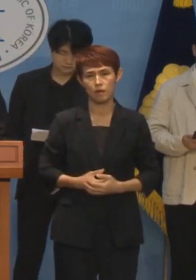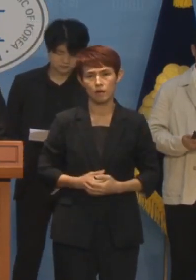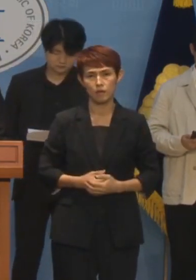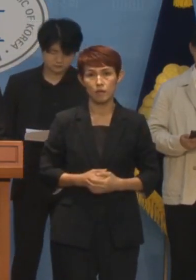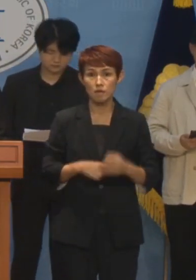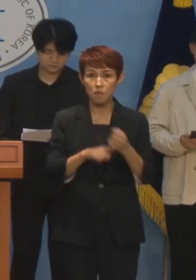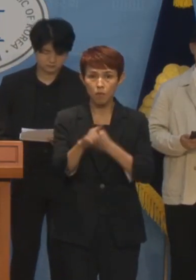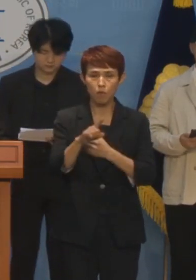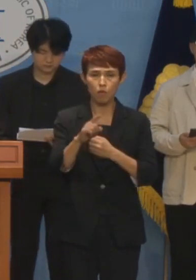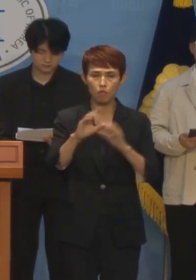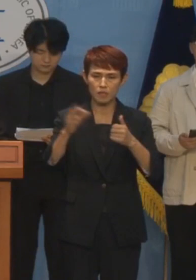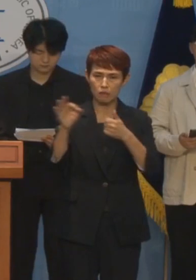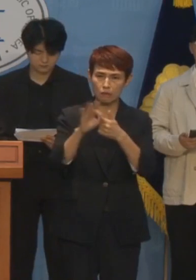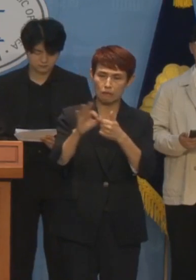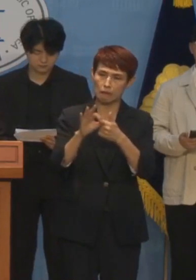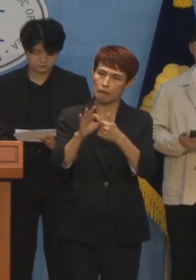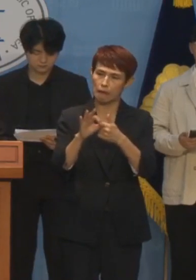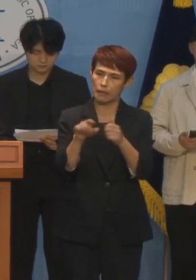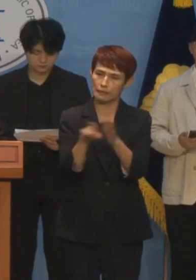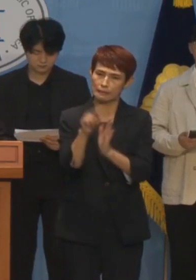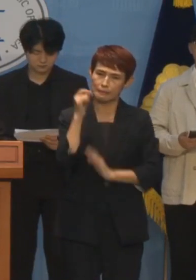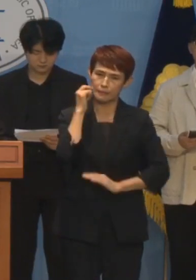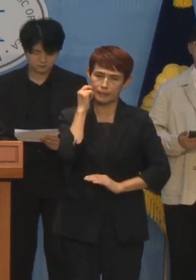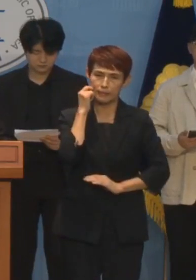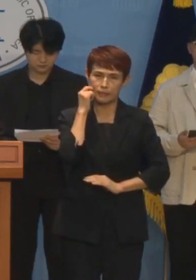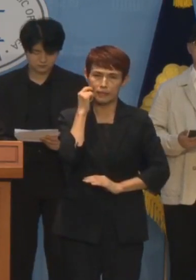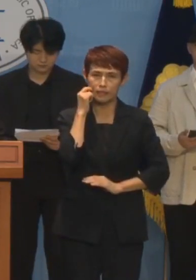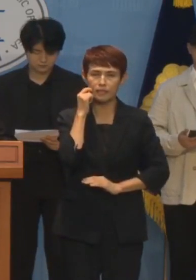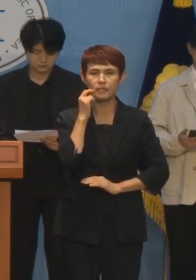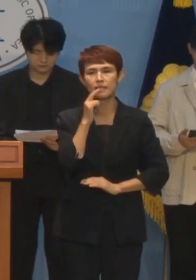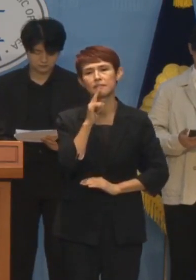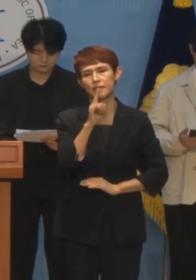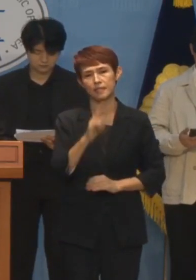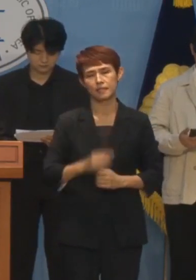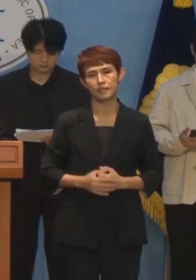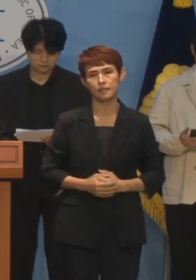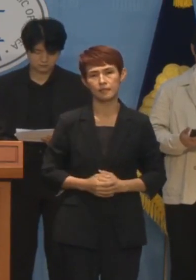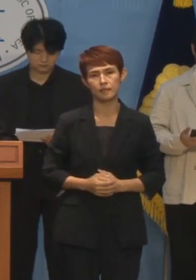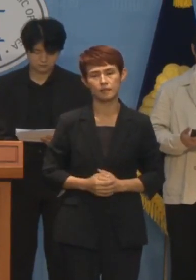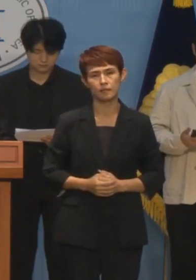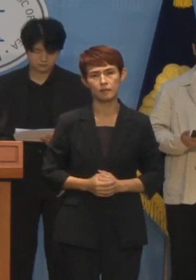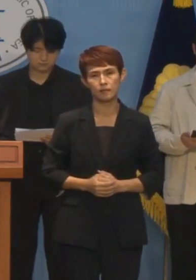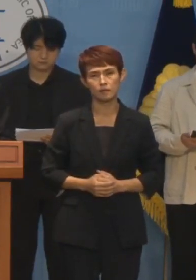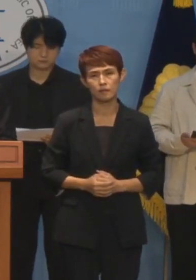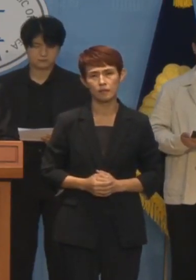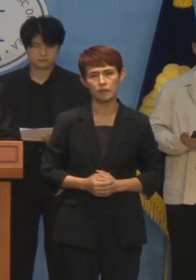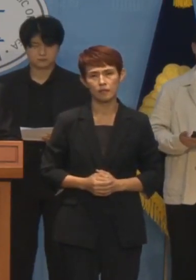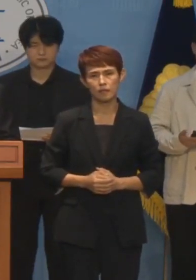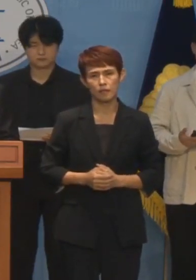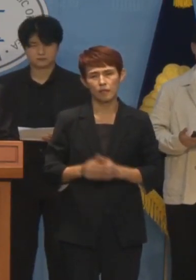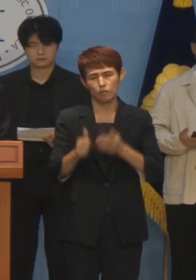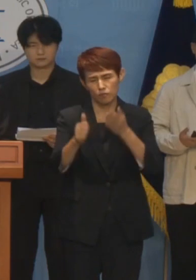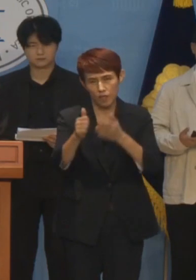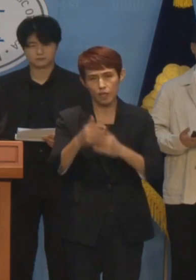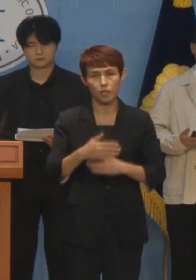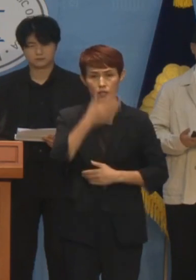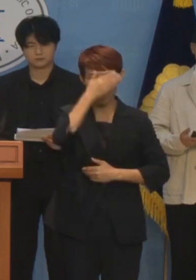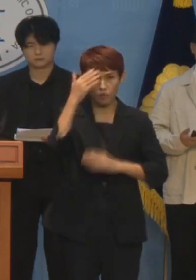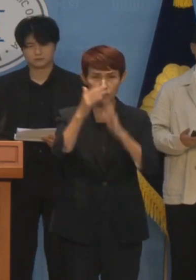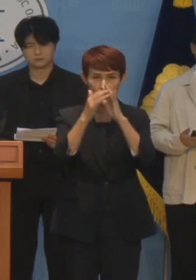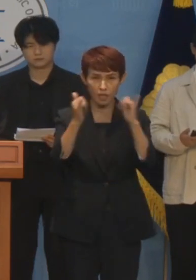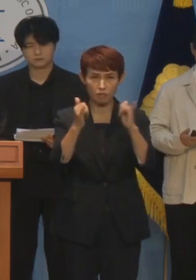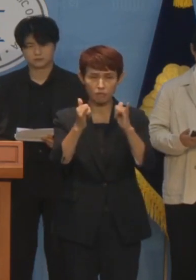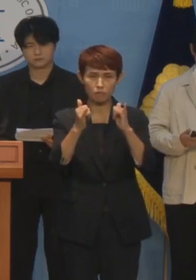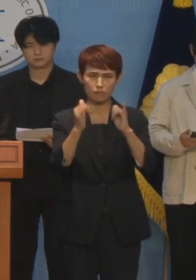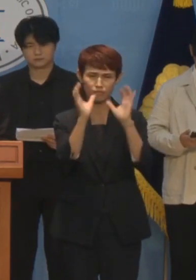이는 연금에 대한 불신이 변곡점을 넘었음을 보여주는 통계입니다. 간곡히 부탁드리건대 젊은 세대의 족쇄를